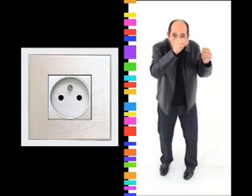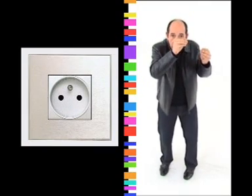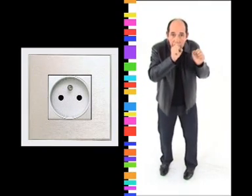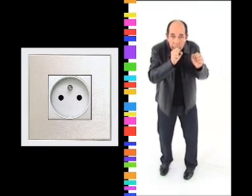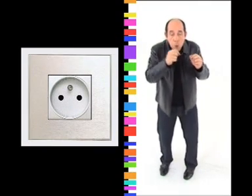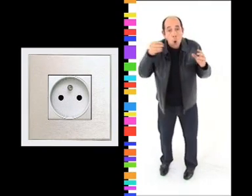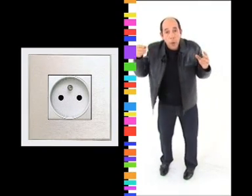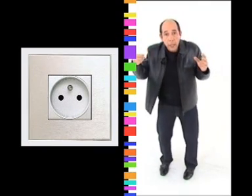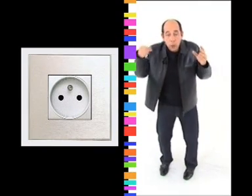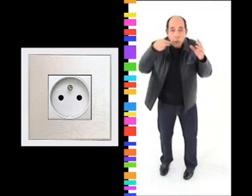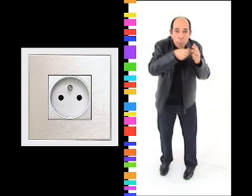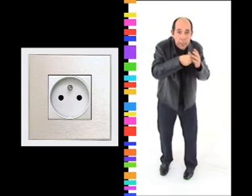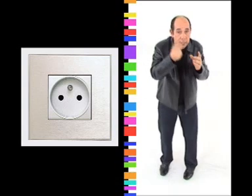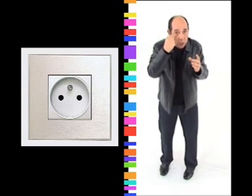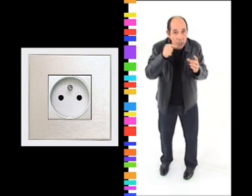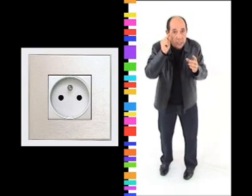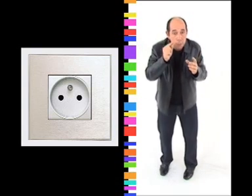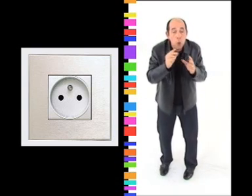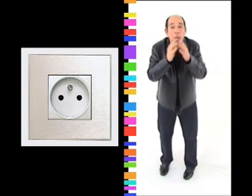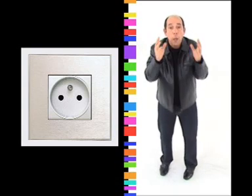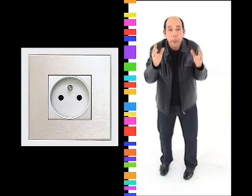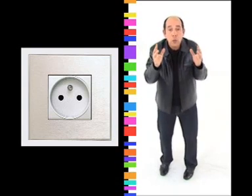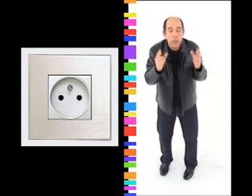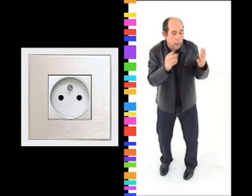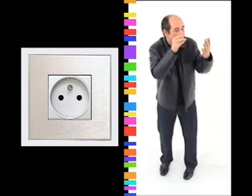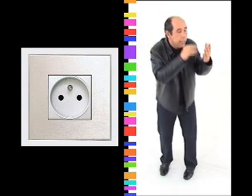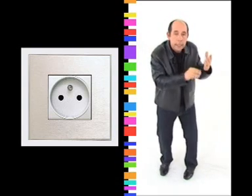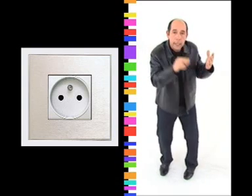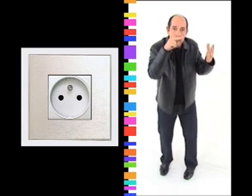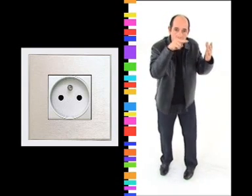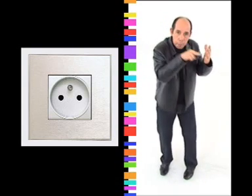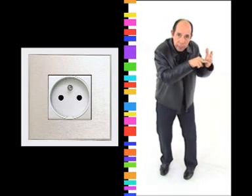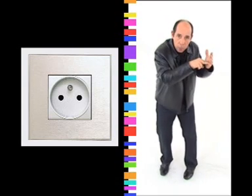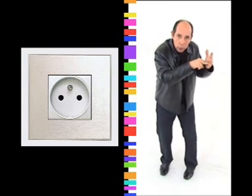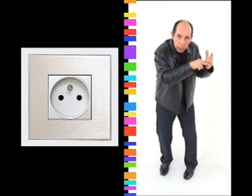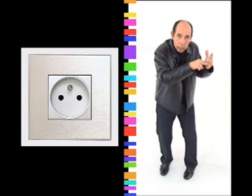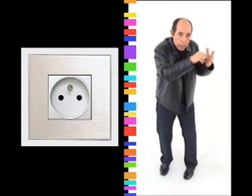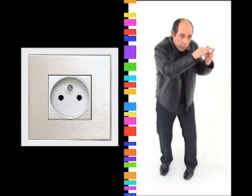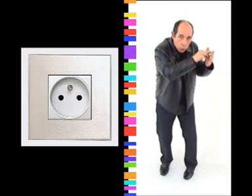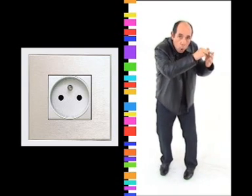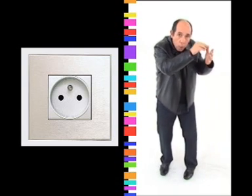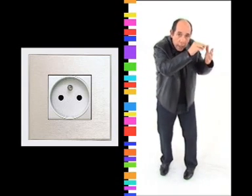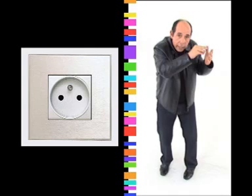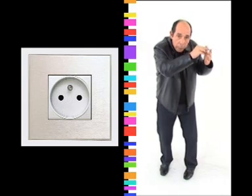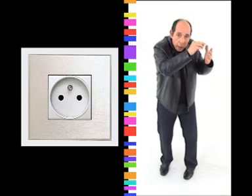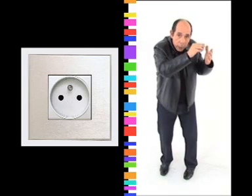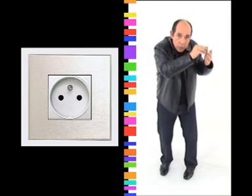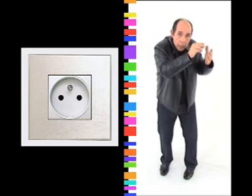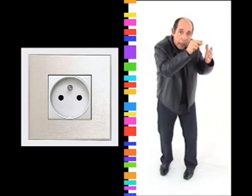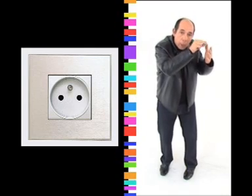المسمار خارج وكيدخل في البريز، هذاك الشيء علاش كنسميوه لا بريز دو تير. يعني البريز هو دخل الضوء اللي غادي يبقى كيوصل غادي